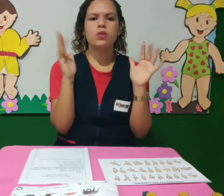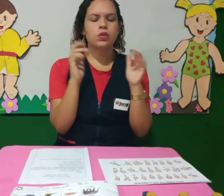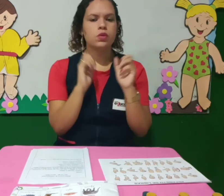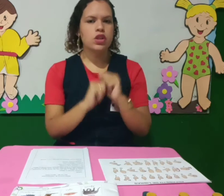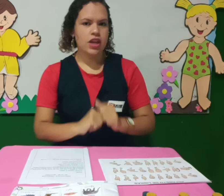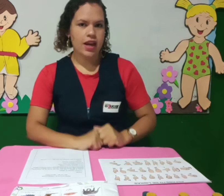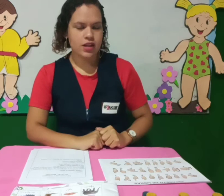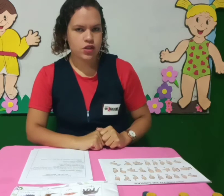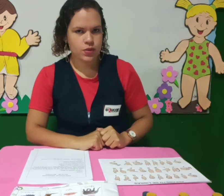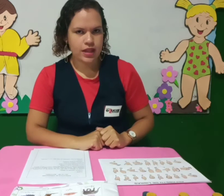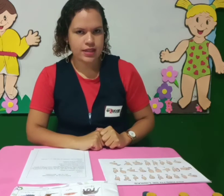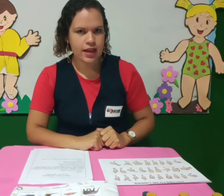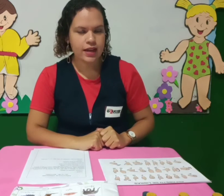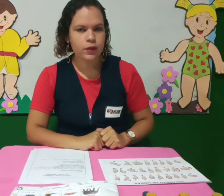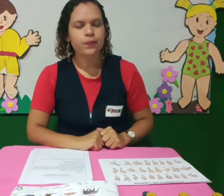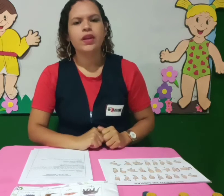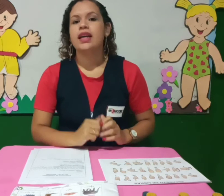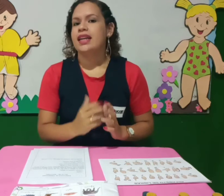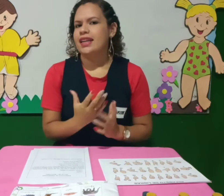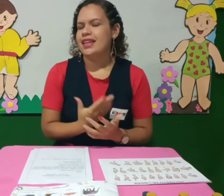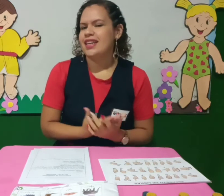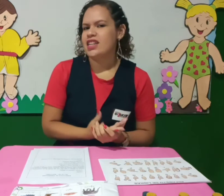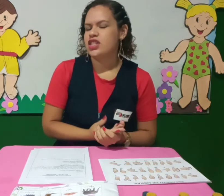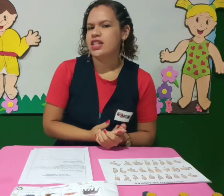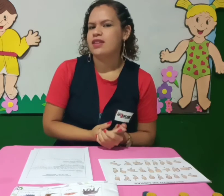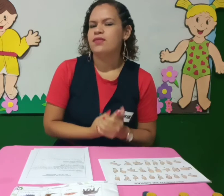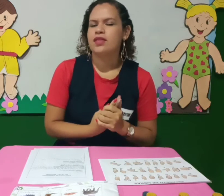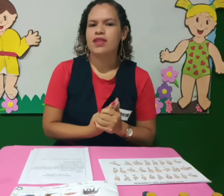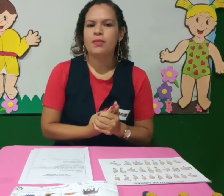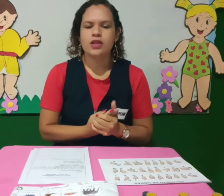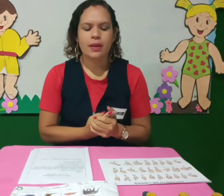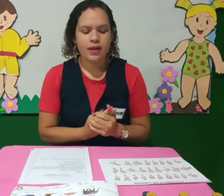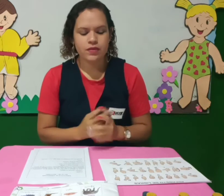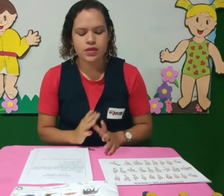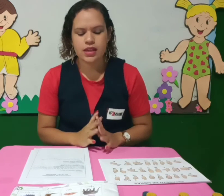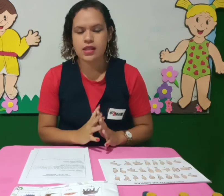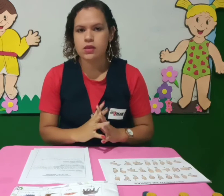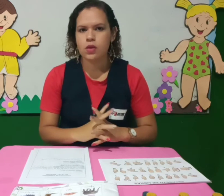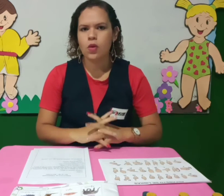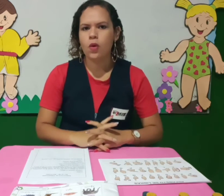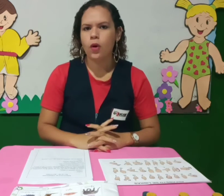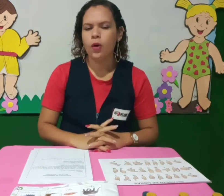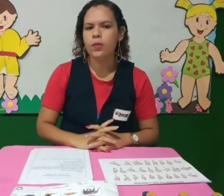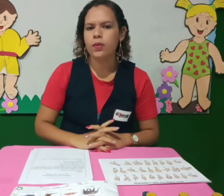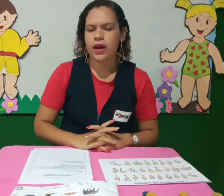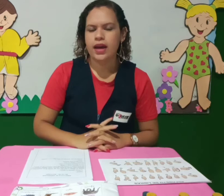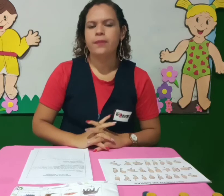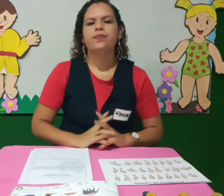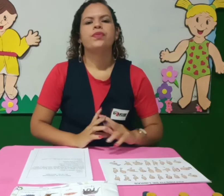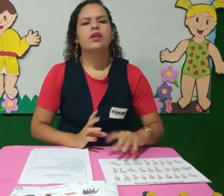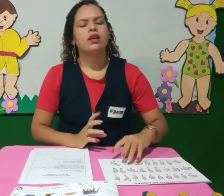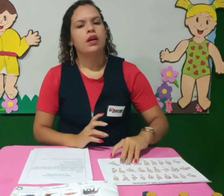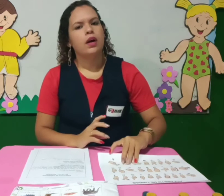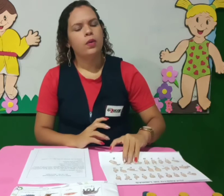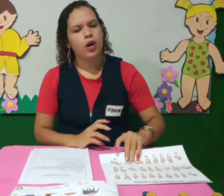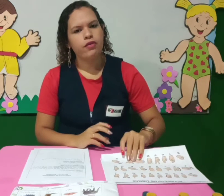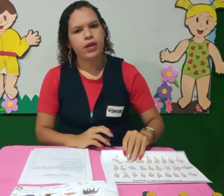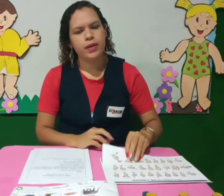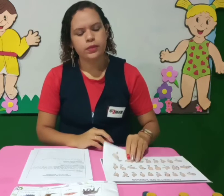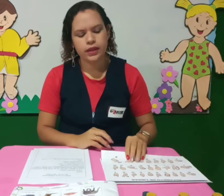os gestos, tá certo? E a tia vai mostrar para vocês como é o alfabeto em